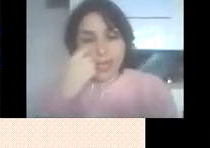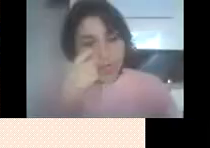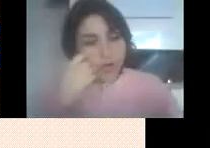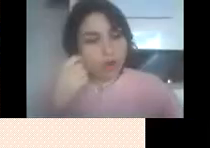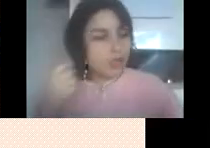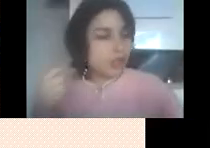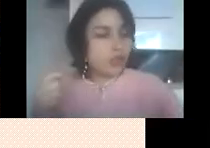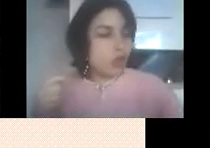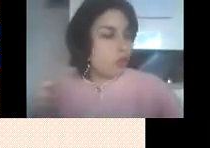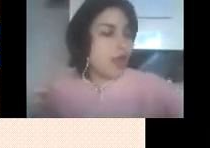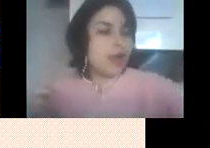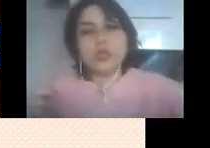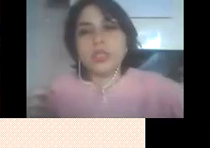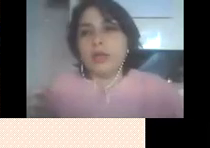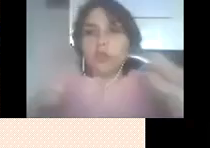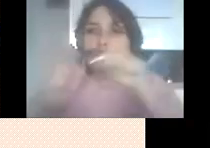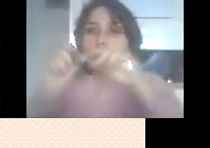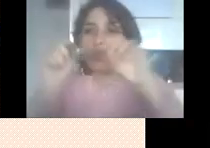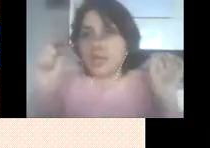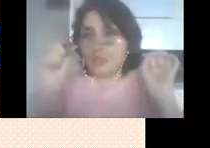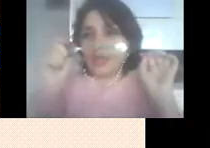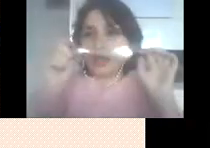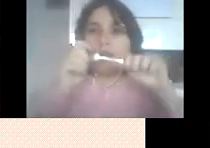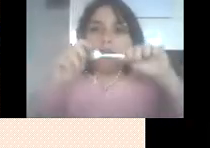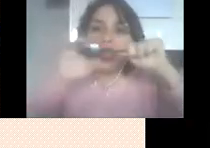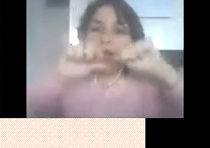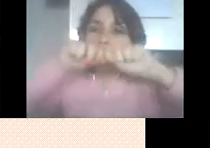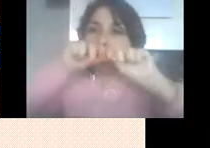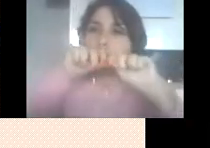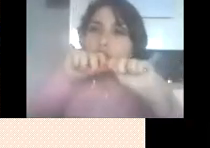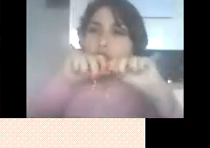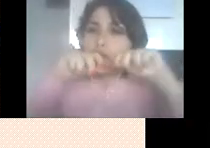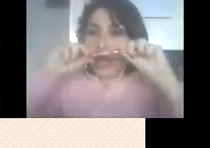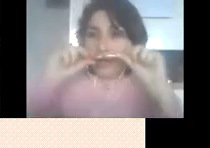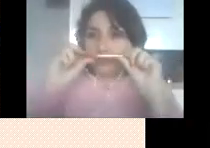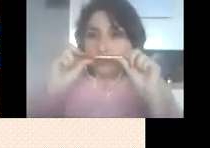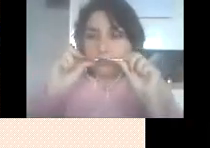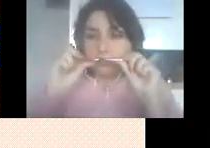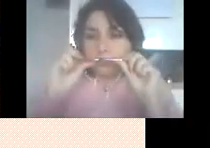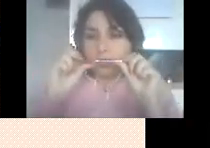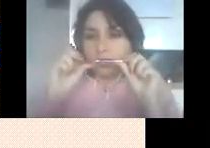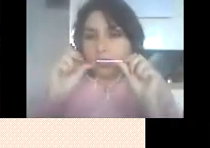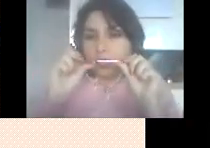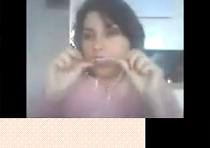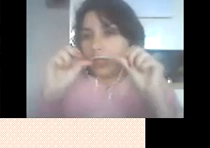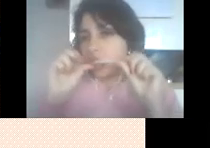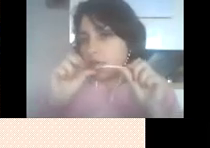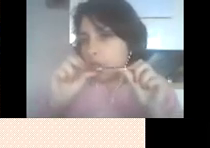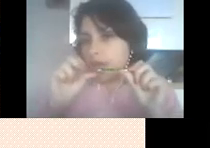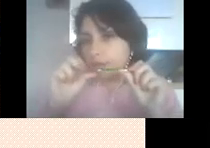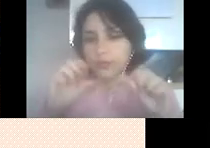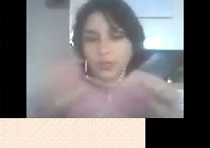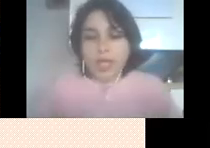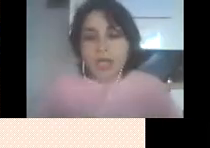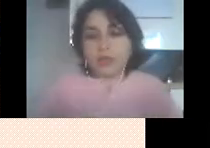Y el niño intentó doblar la cuchara, tengo una cuchara de metal acá, y la intentó doblar. Y no